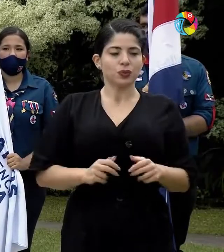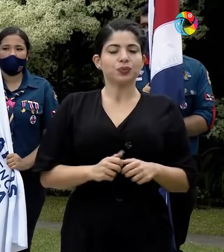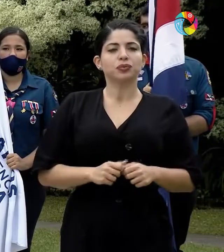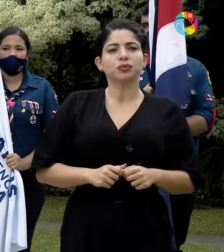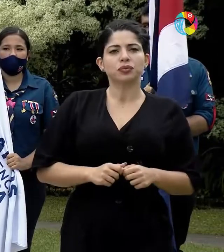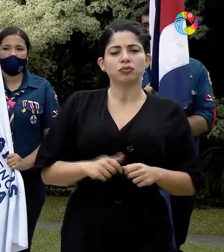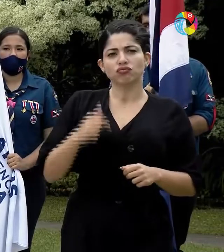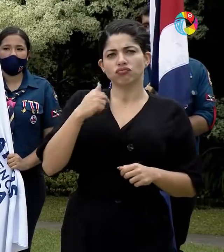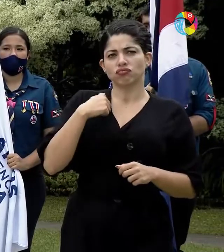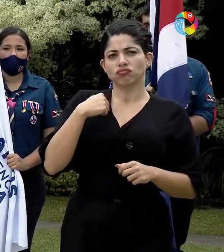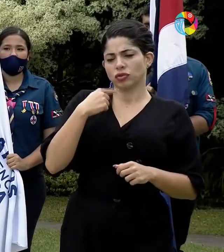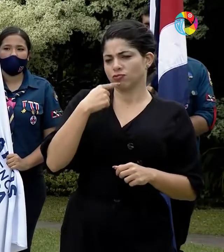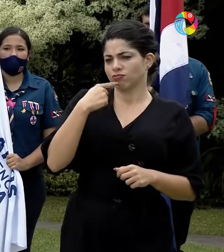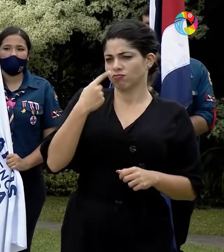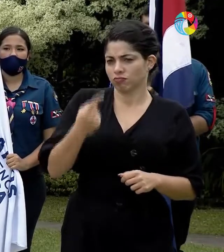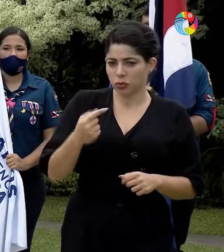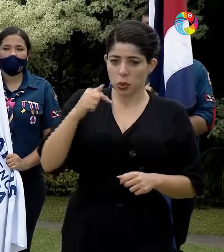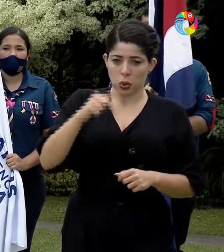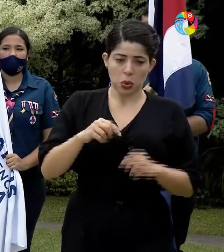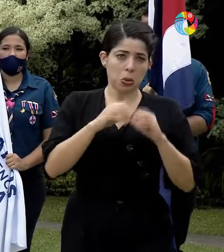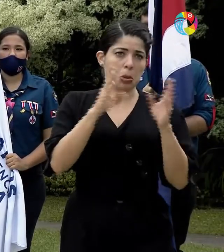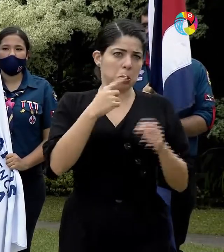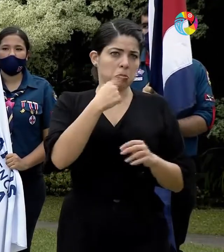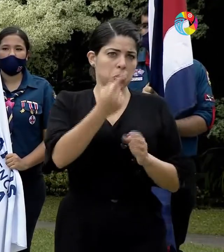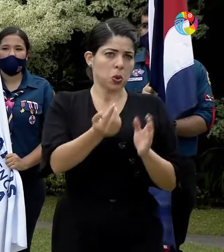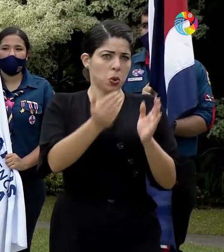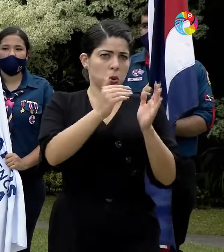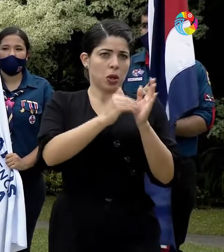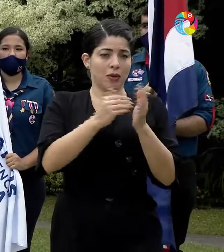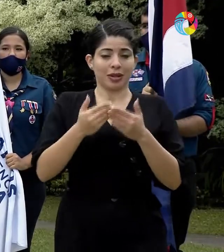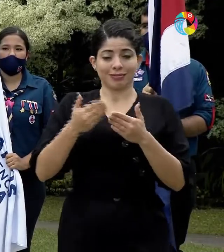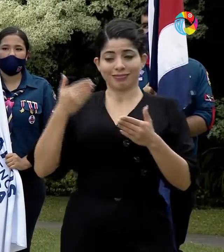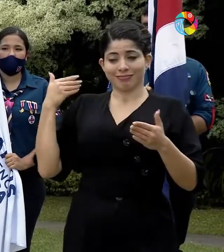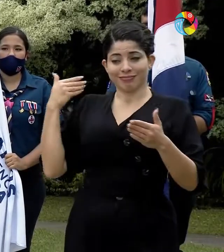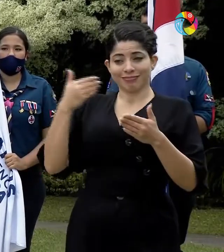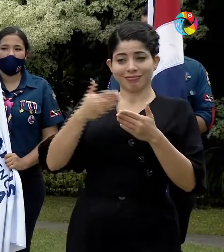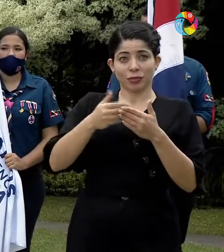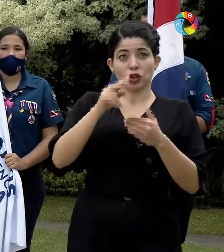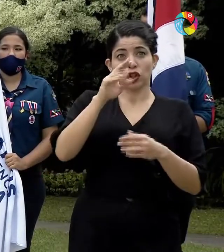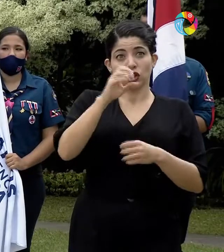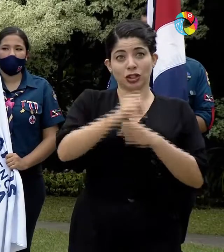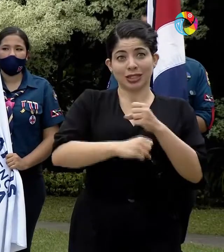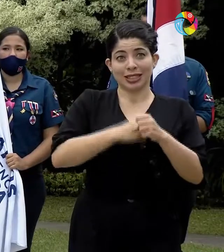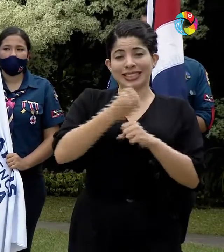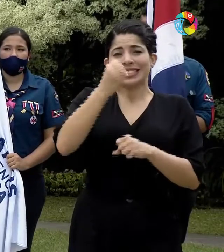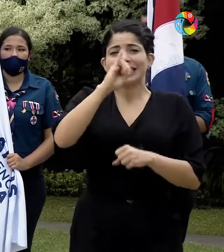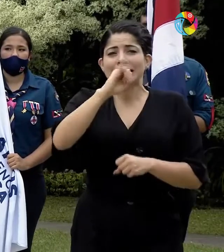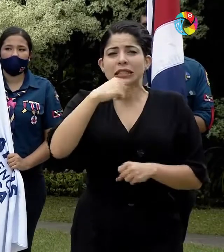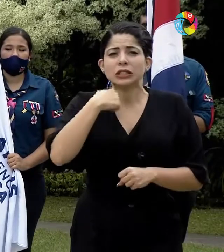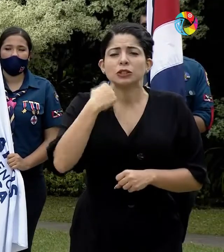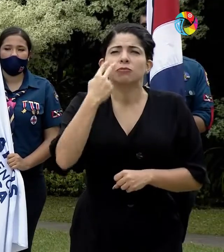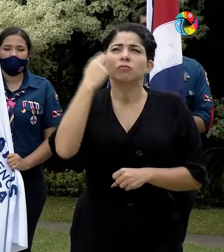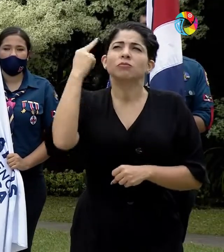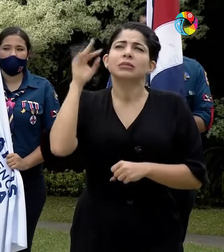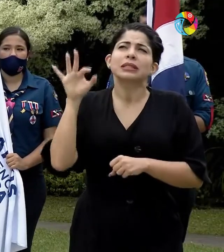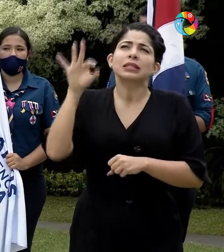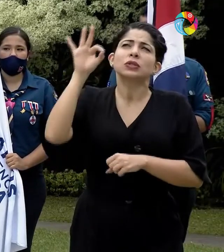He señalado, y lo hago esta mañana, que en estos 200 años, si yo tengo que escoger